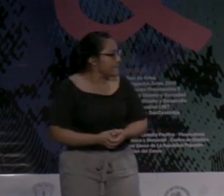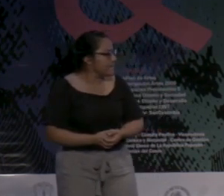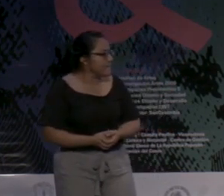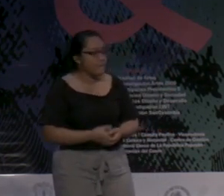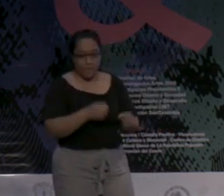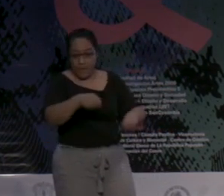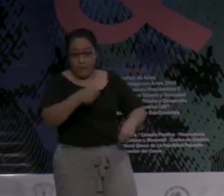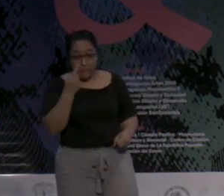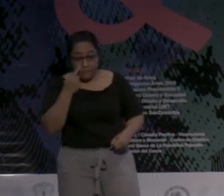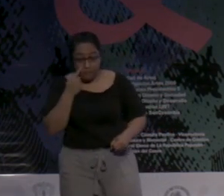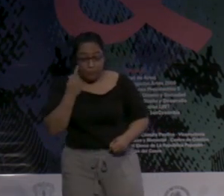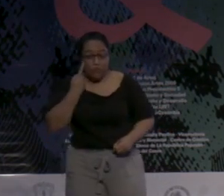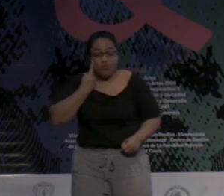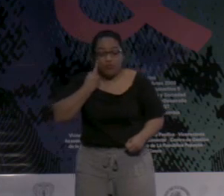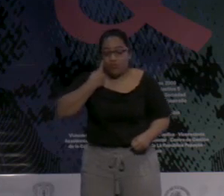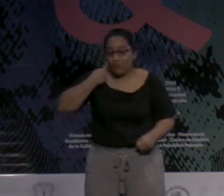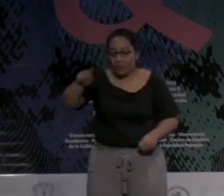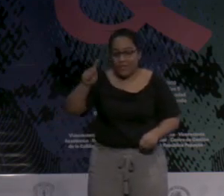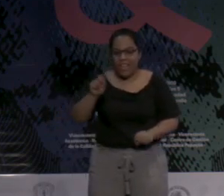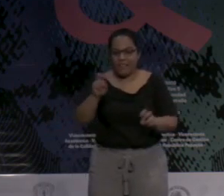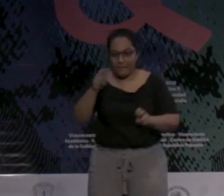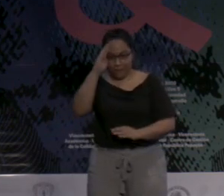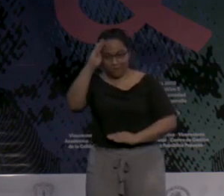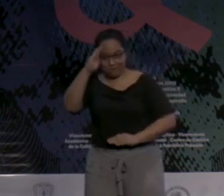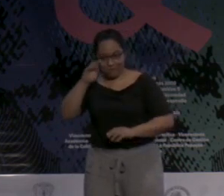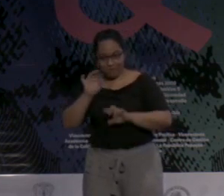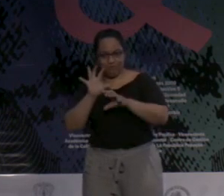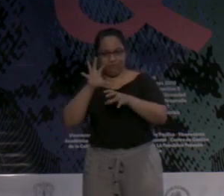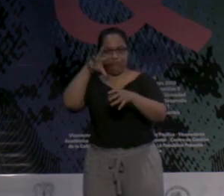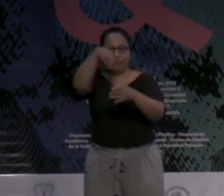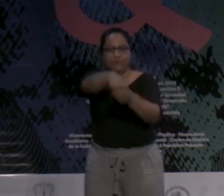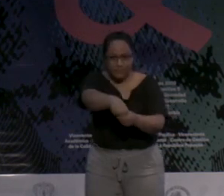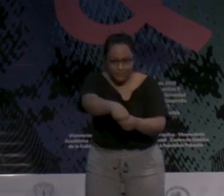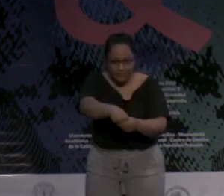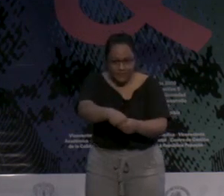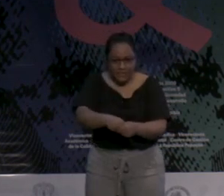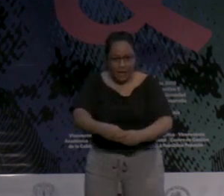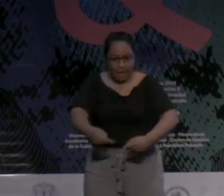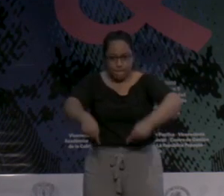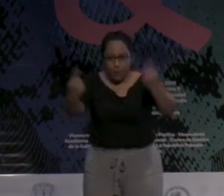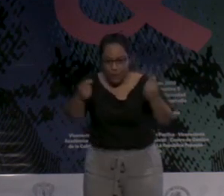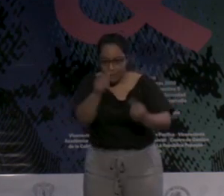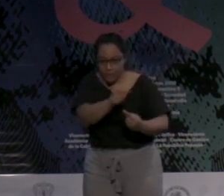Cuando llegan al arte se vuelven godos. Necesitan un objeto de un museo para validarlo como arte.